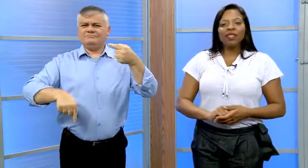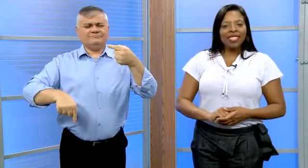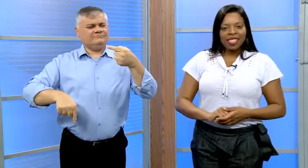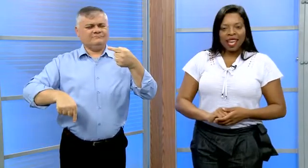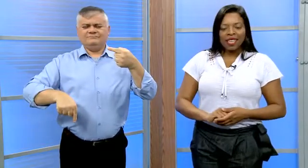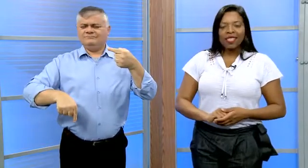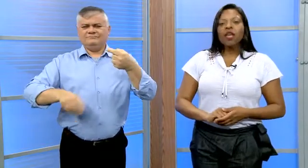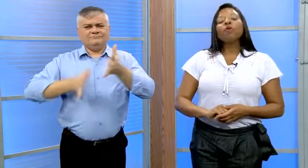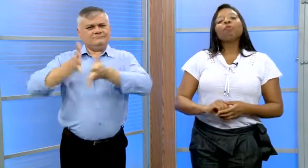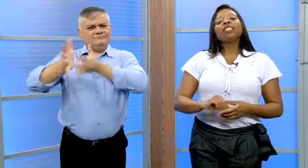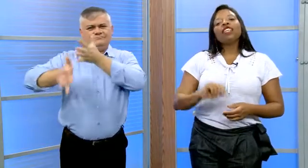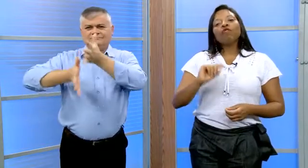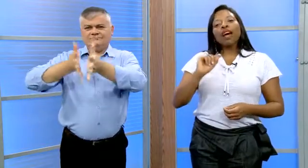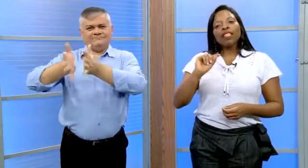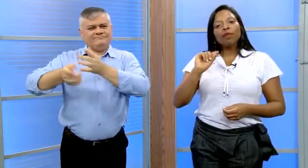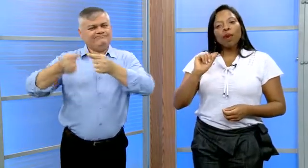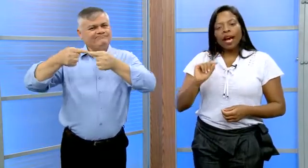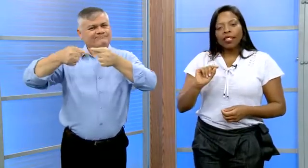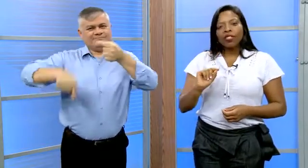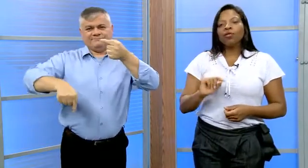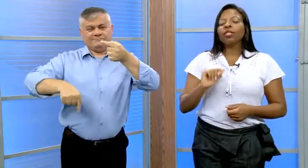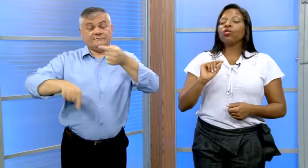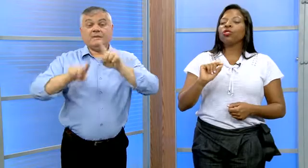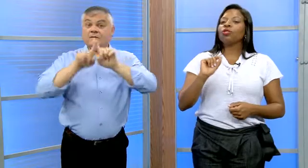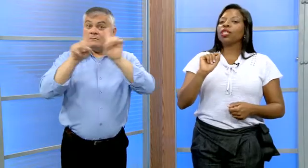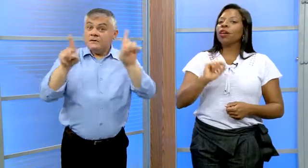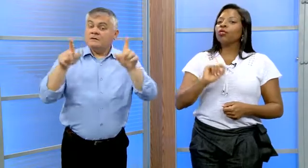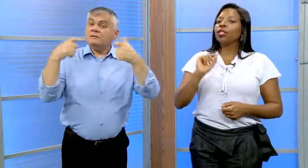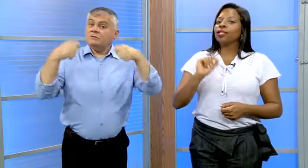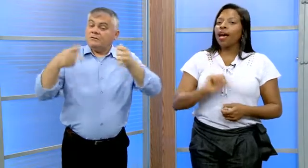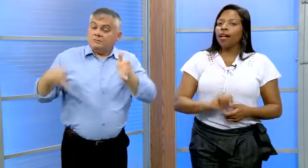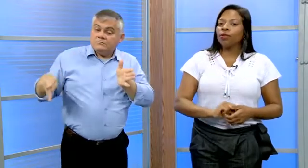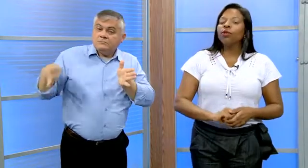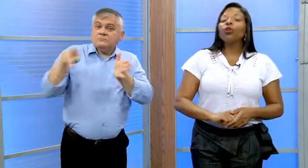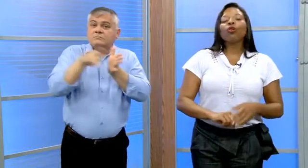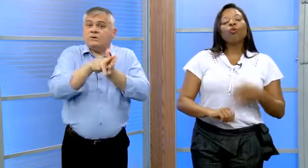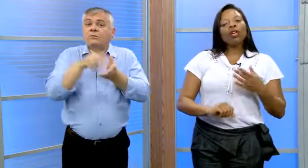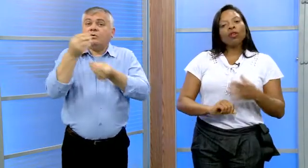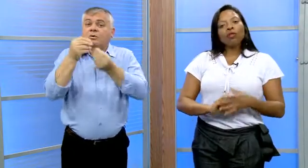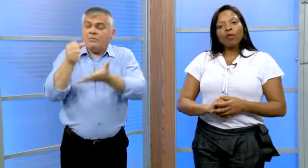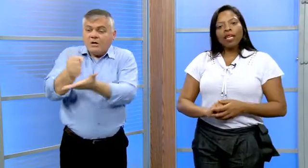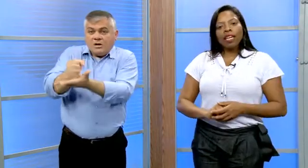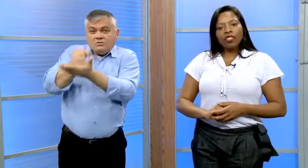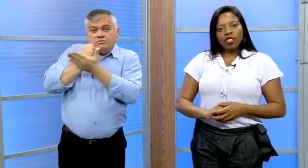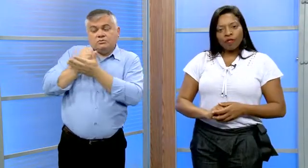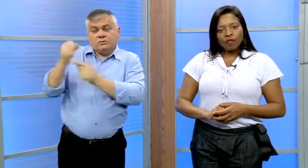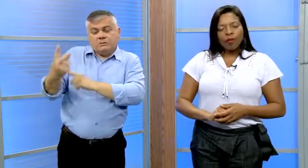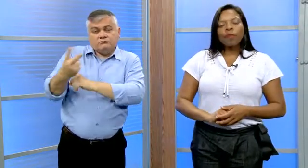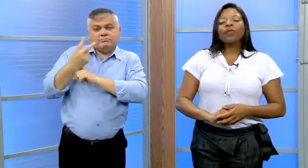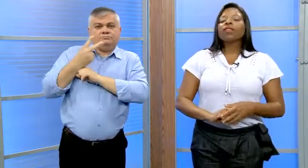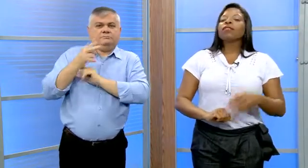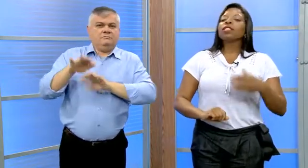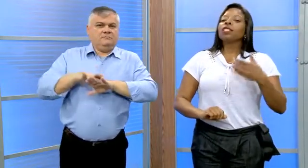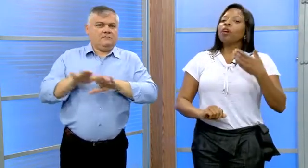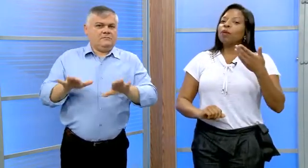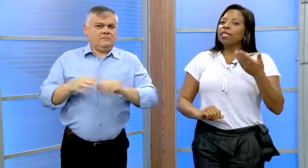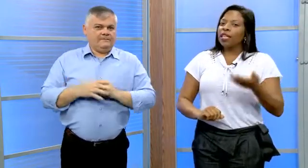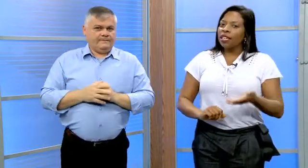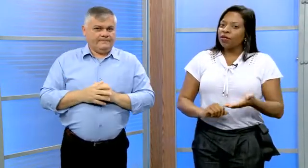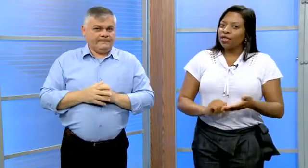de sinais, mas ele faz parte no sentido de que é utilizado como um recurso paliativo. Vocês já aprenderam o